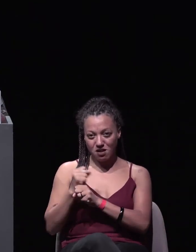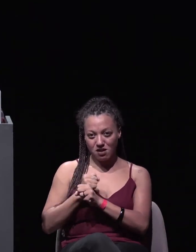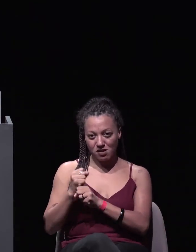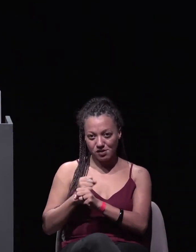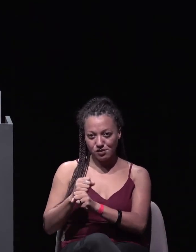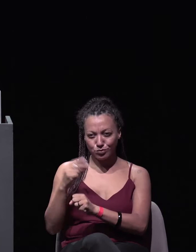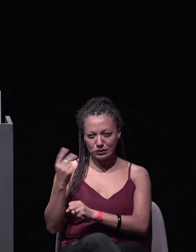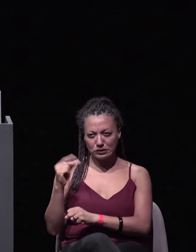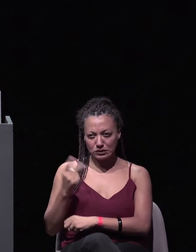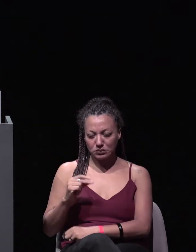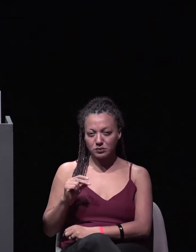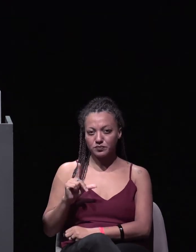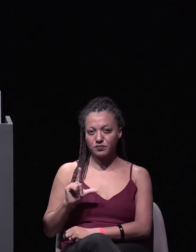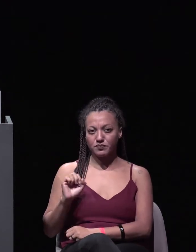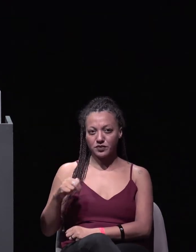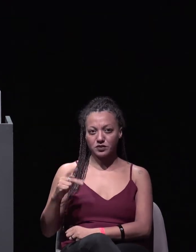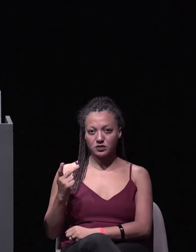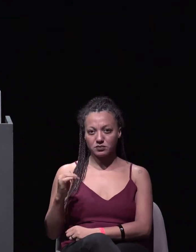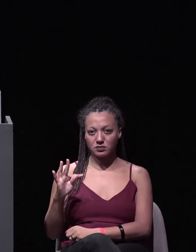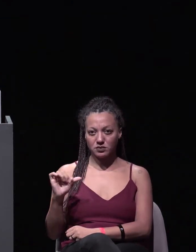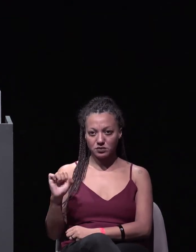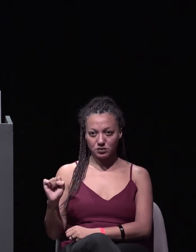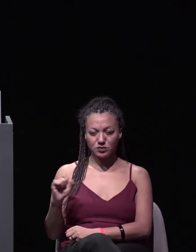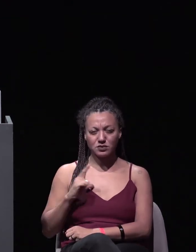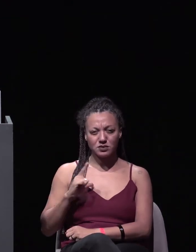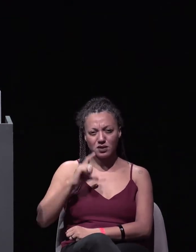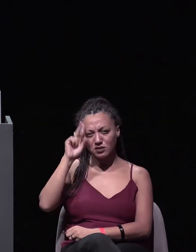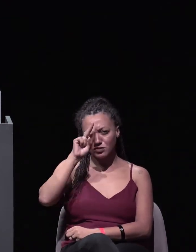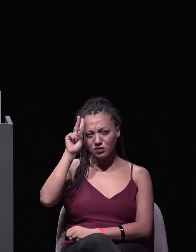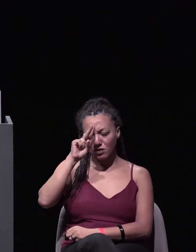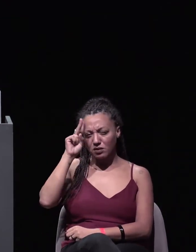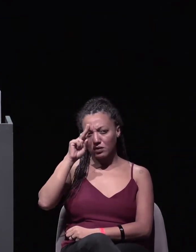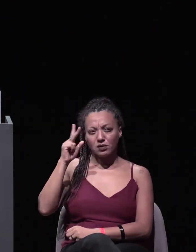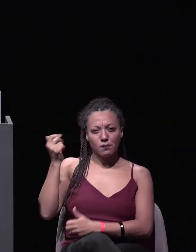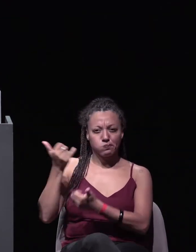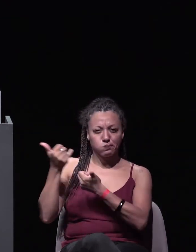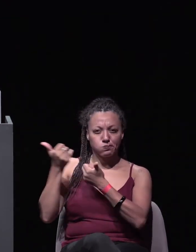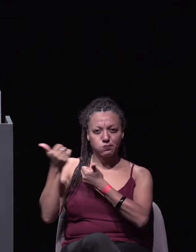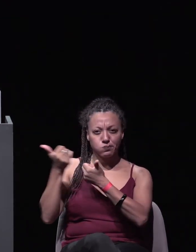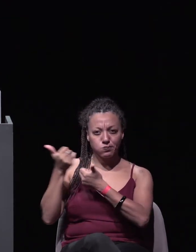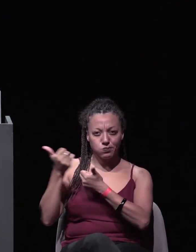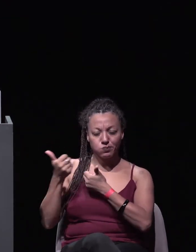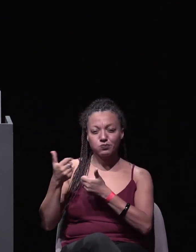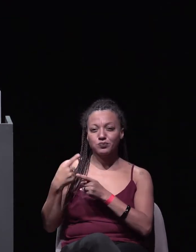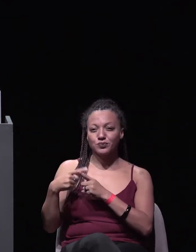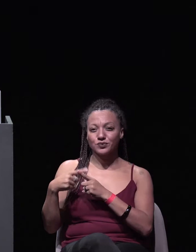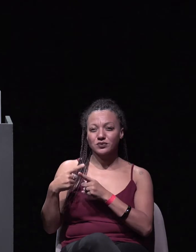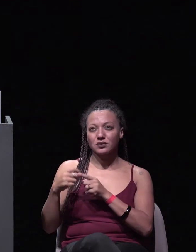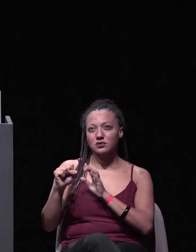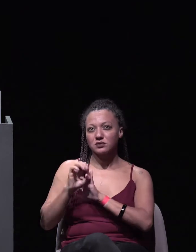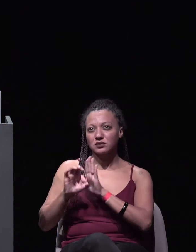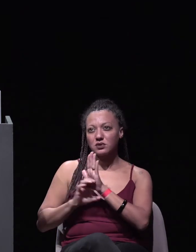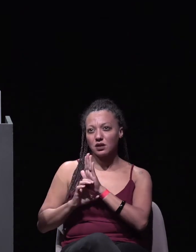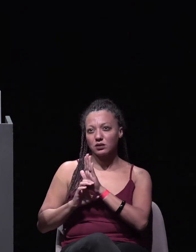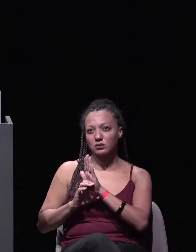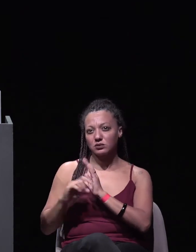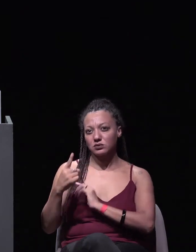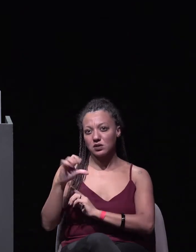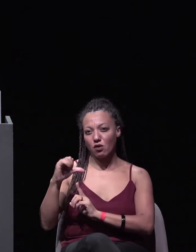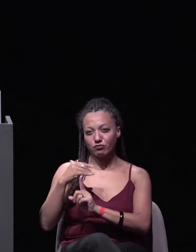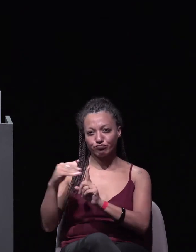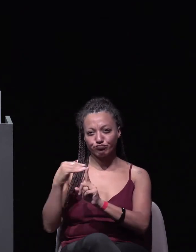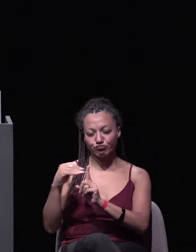vai trazer uma série de notícias históricas a partir da segunda metade do século